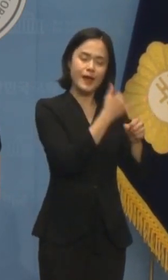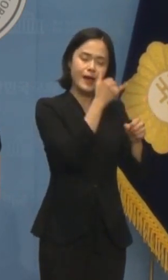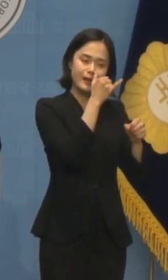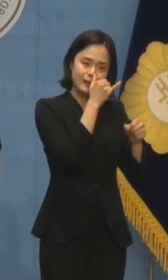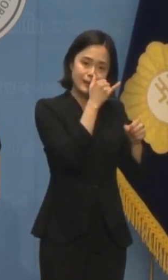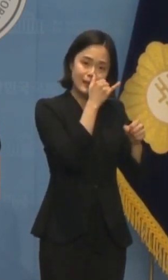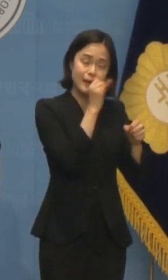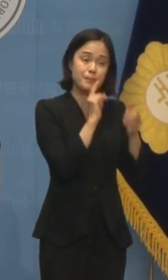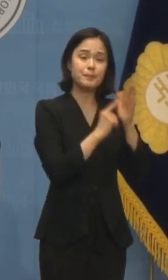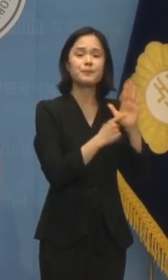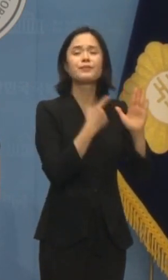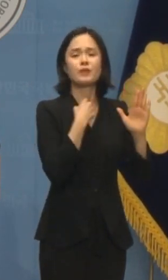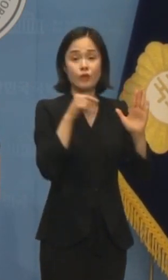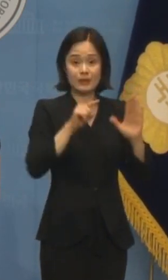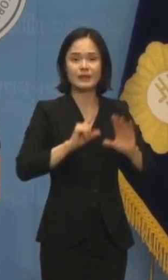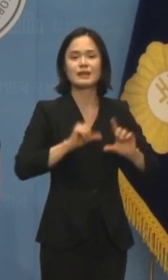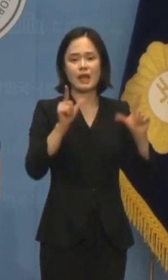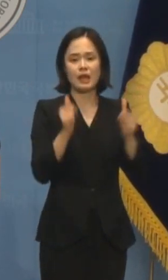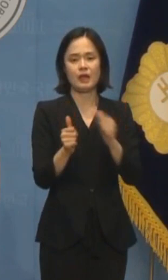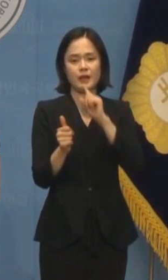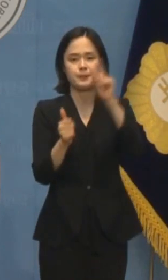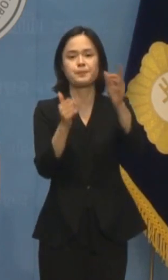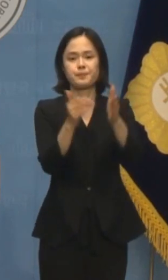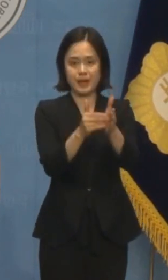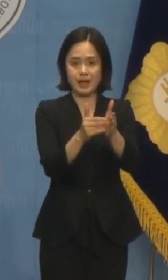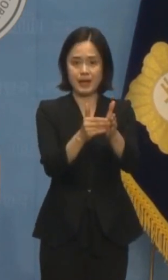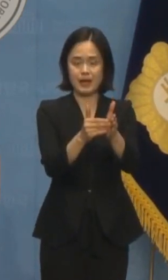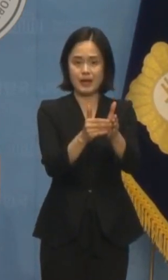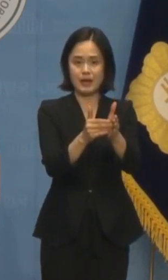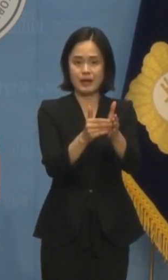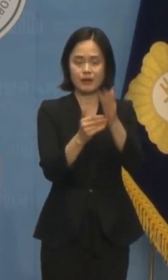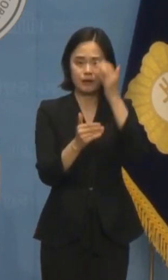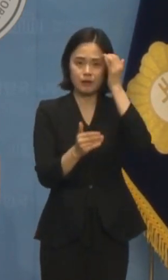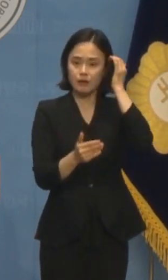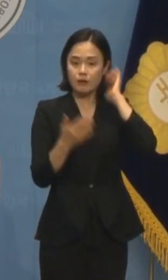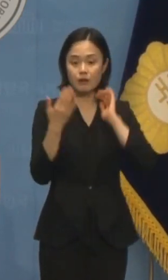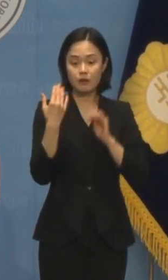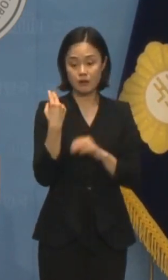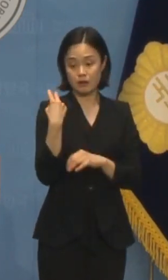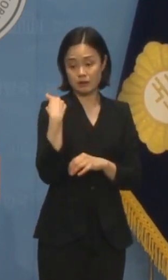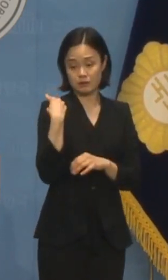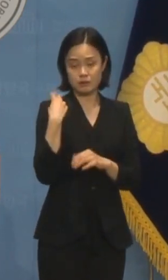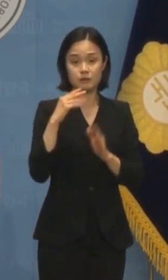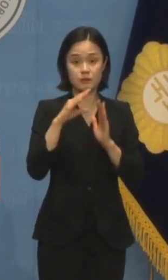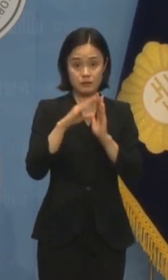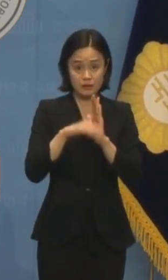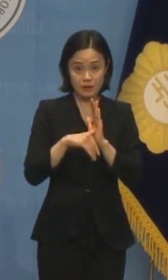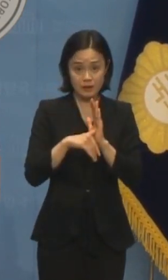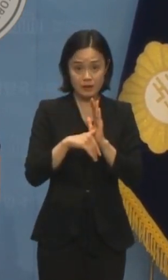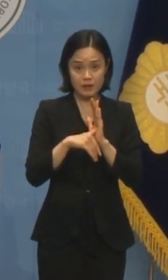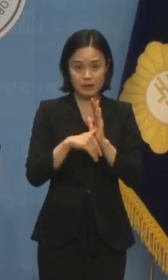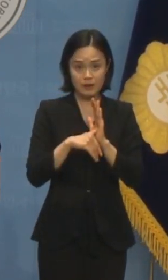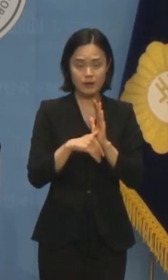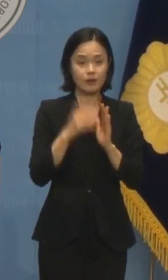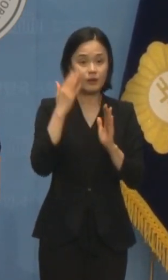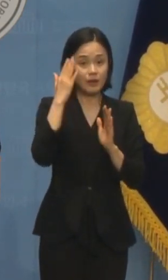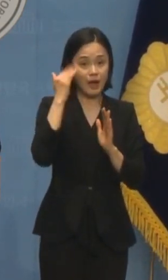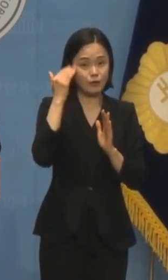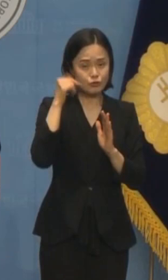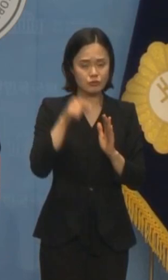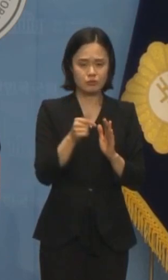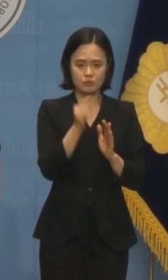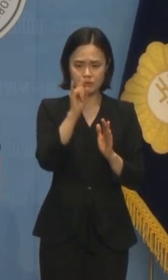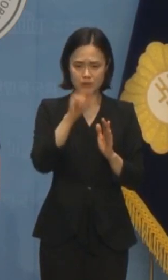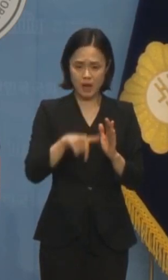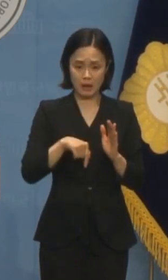국방부 차관보는 17일 그저께입니다. 한국이 자체 핵무장을 추진하면 왕따 국가가 될 것이다.